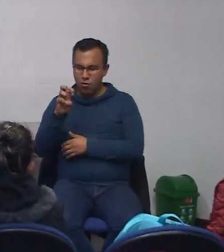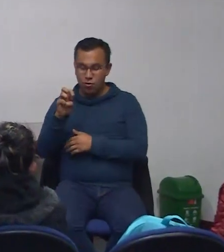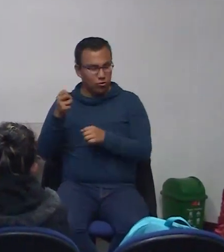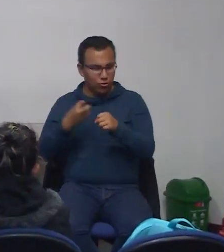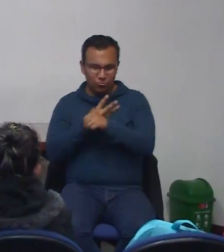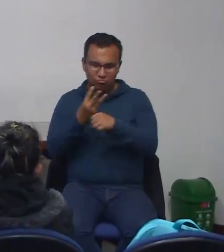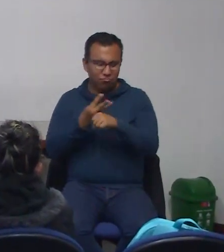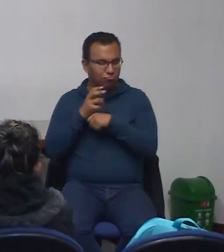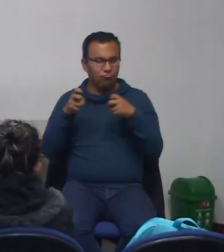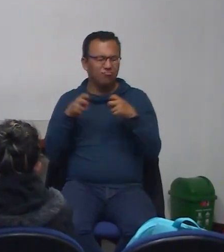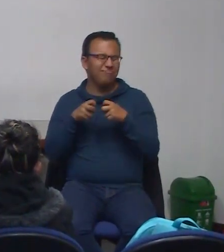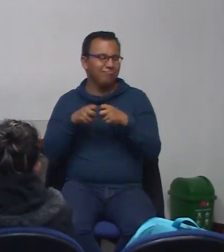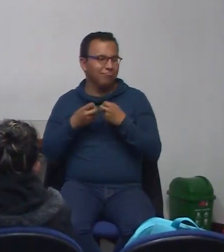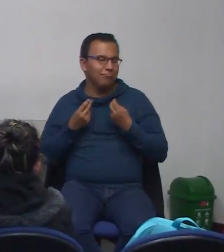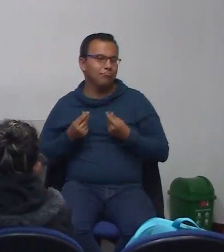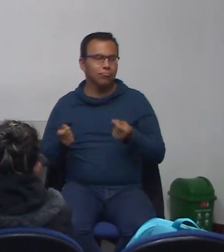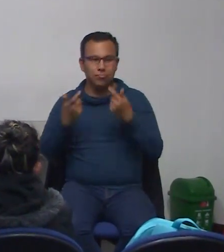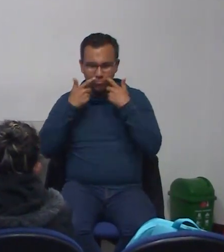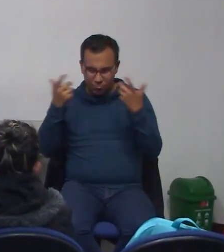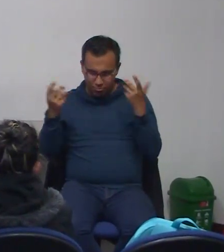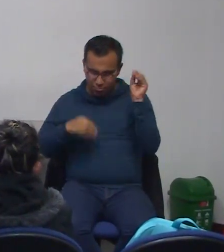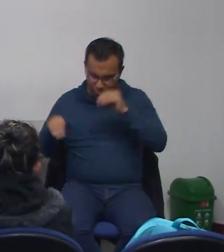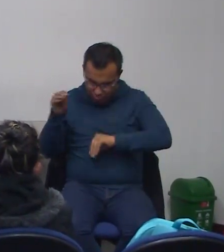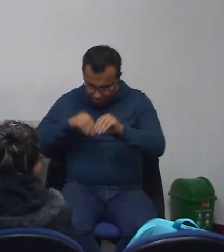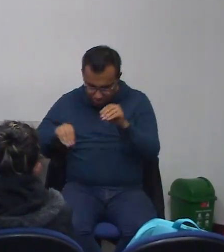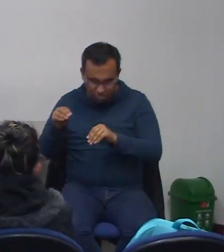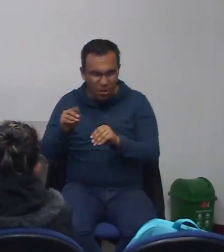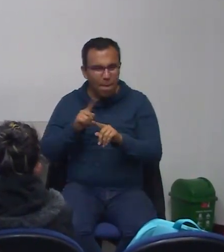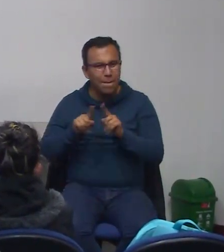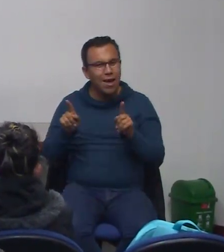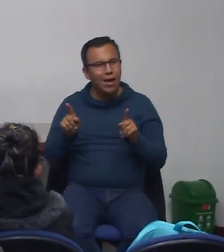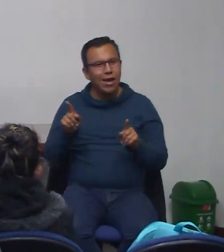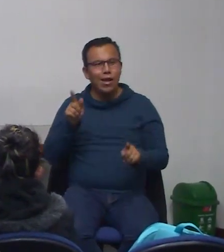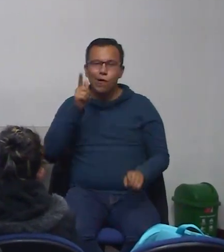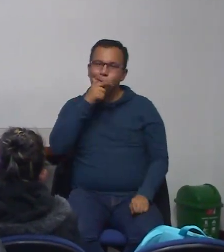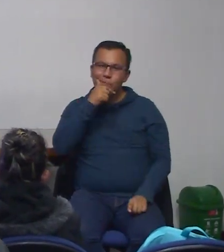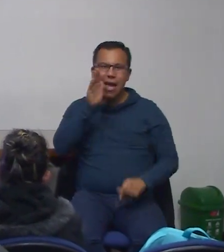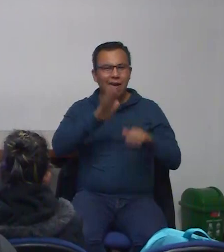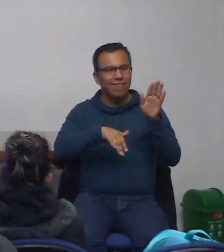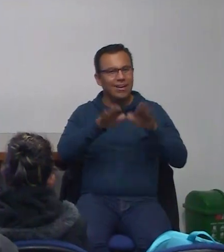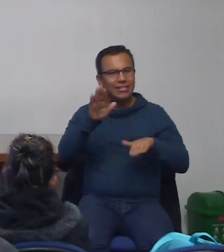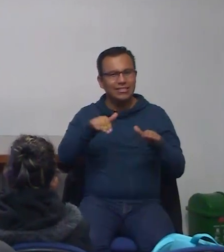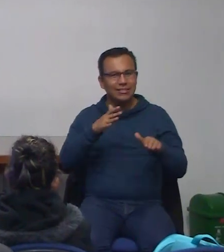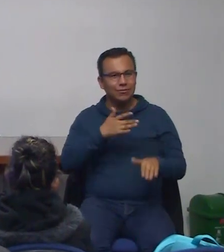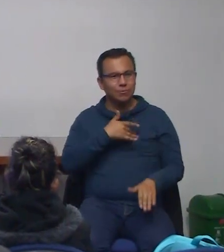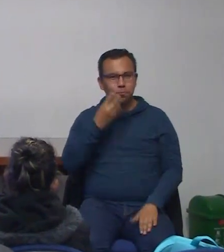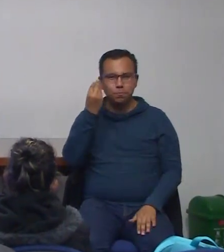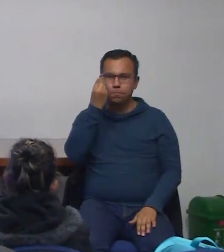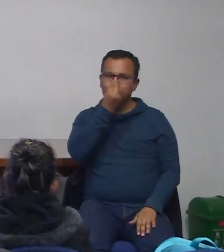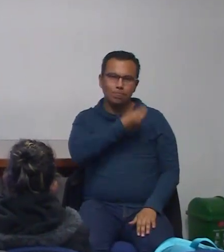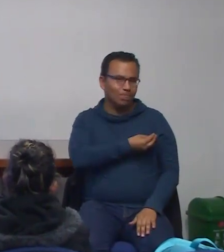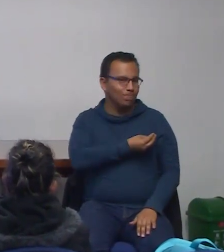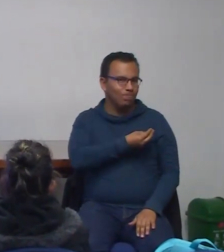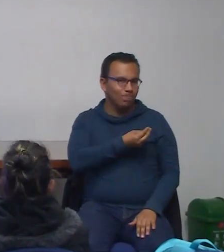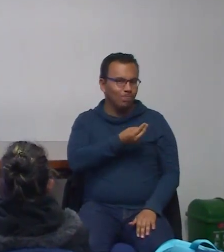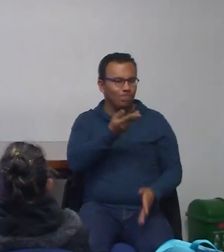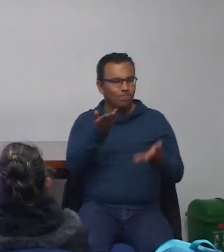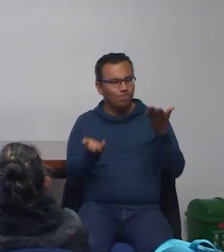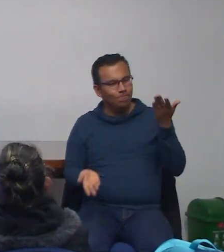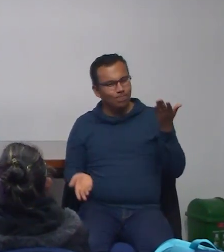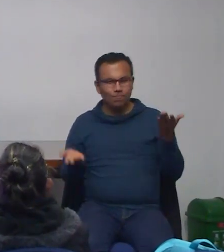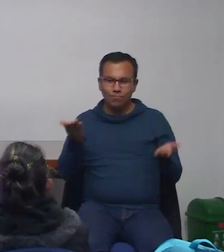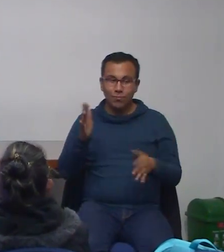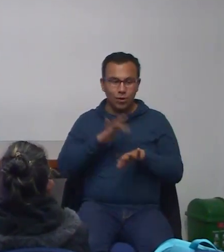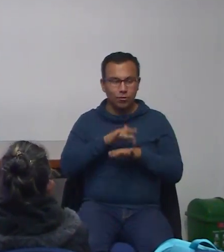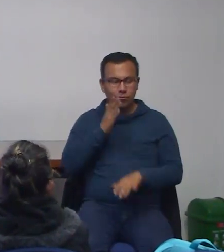que sí cosas grandes Pero entonces hay días en los que que no me sirve en los que tengo